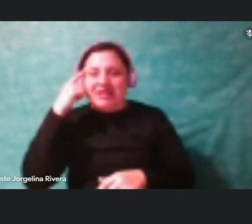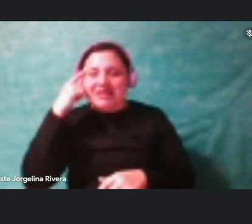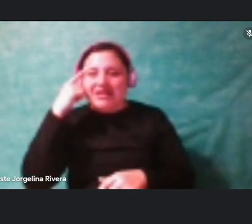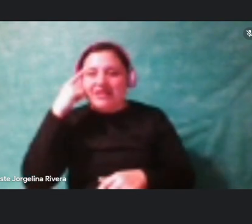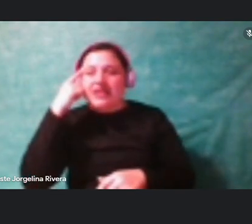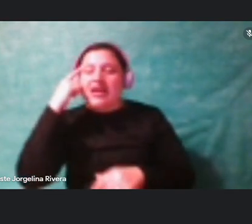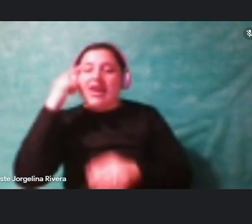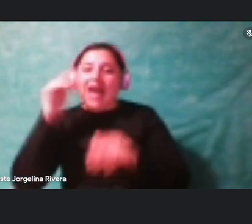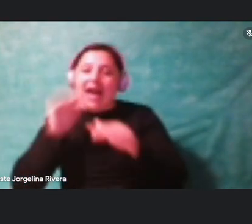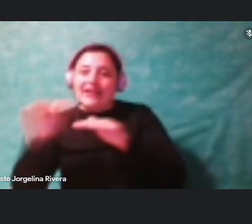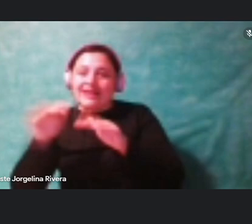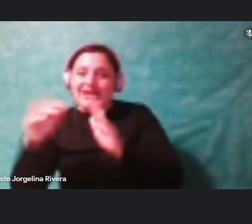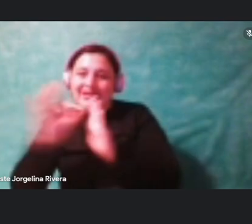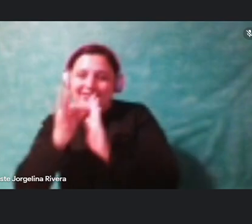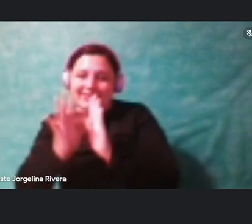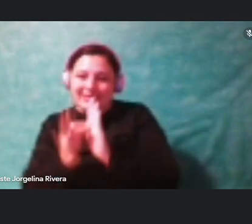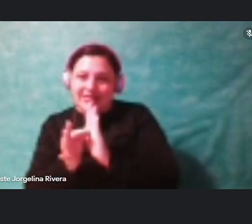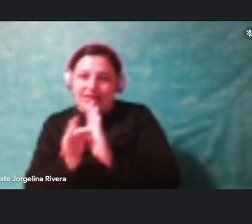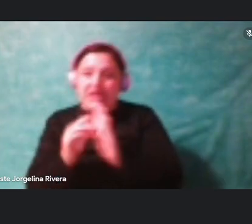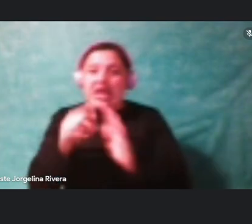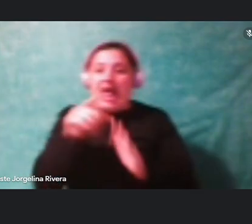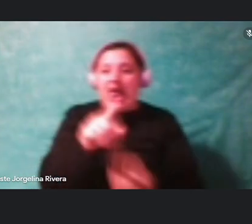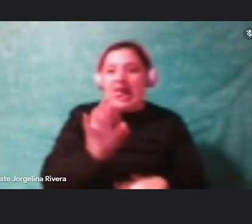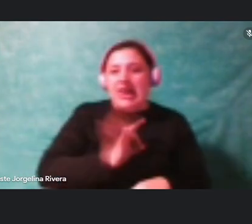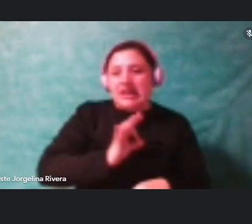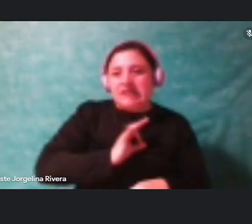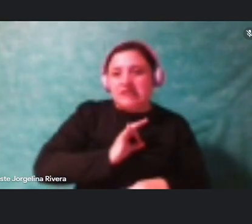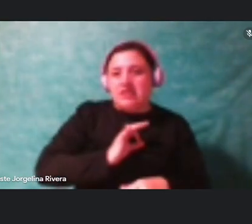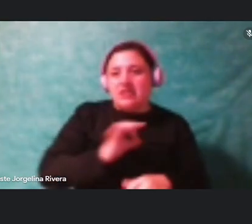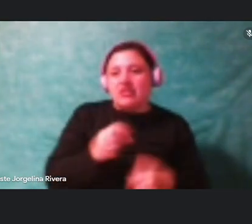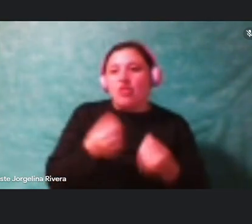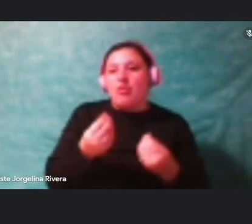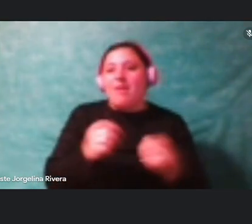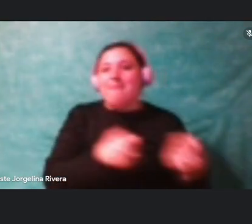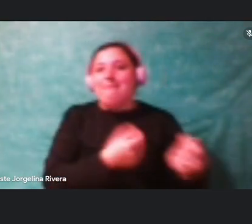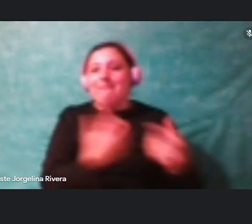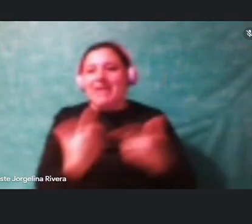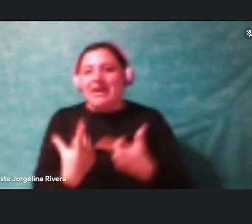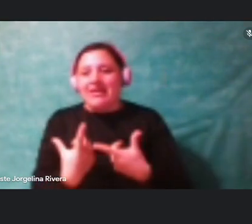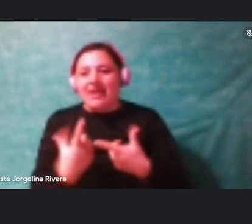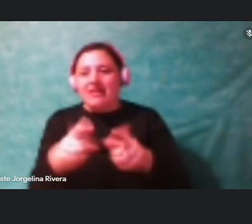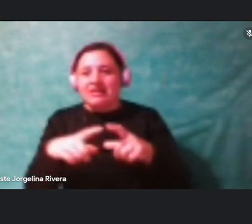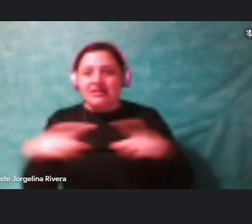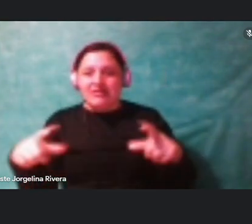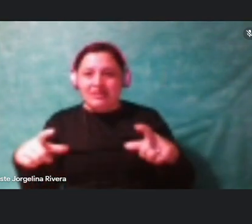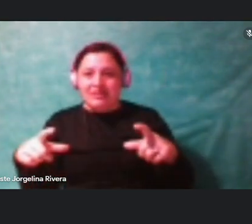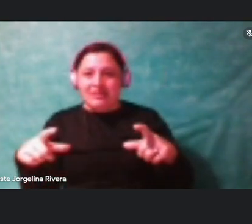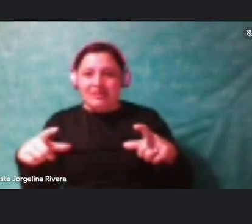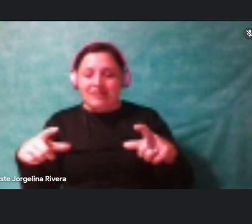me traen el certificado, me envían el certificado y esa falta no corre.